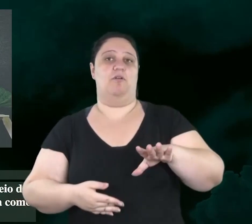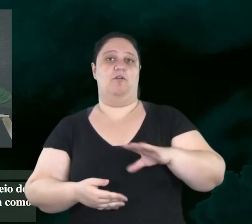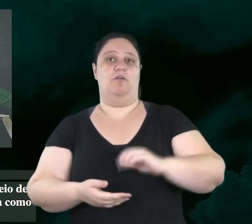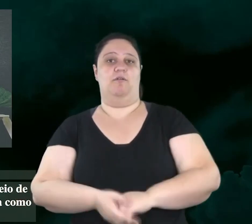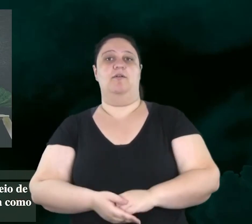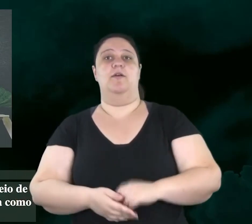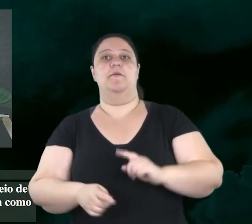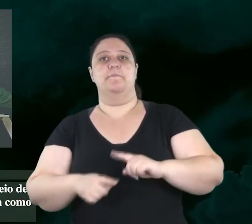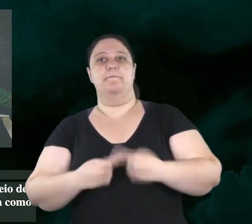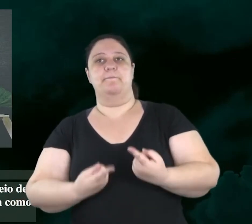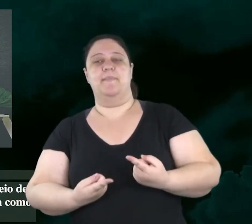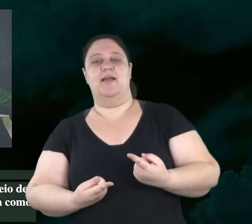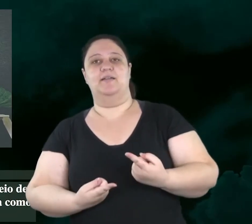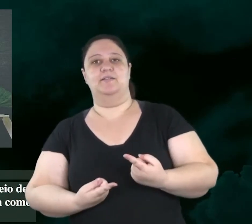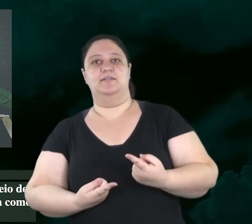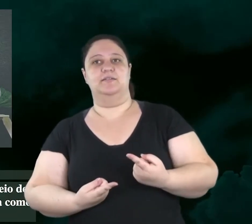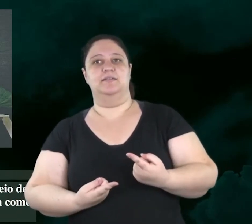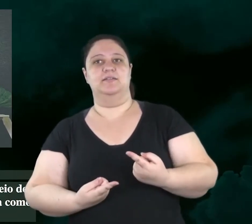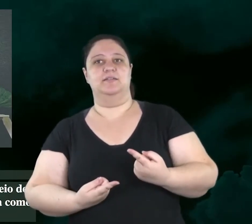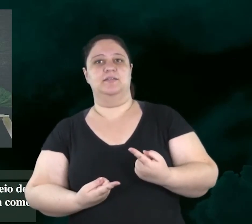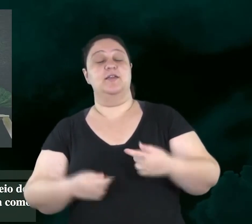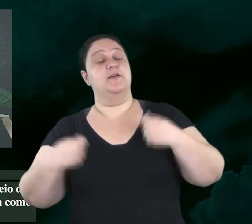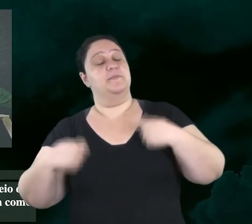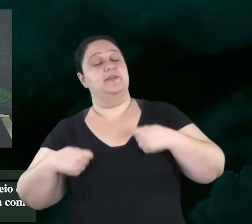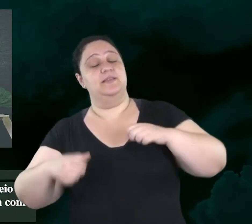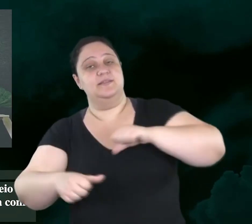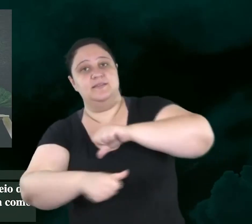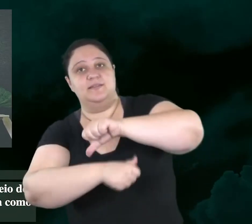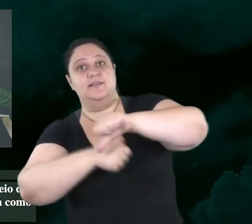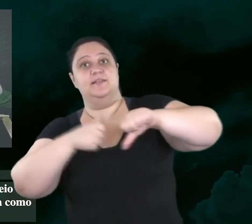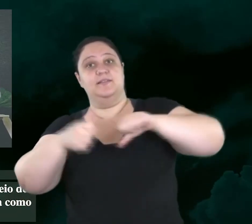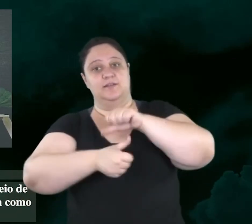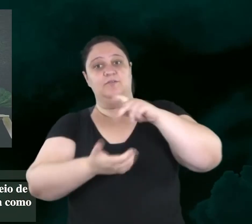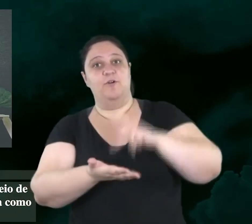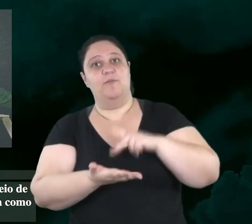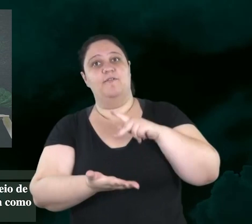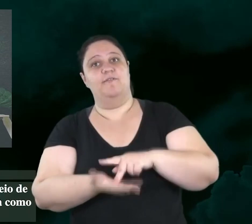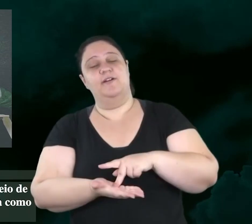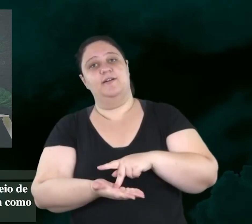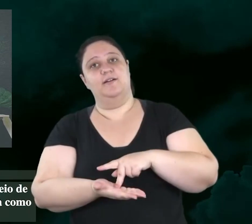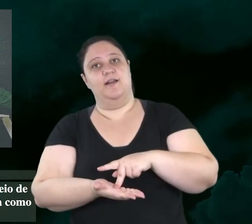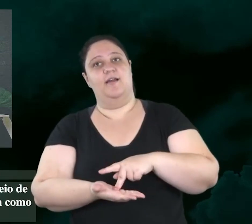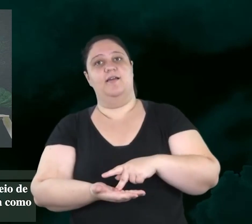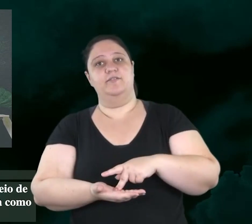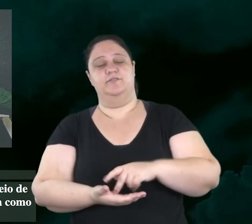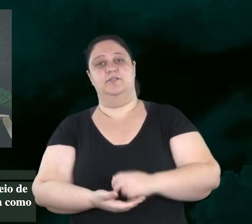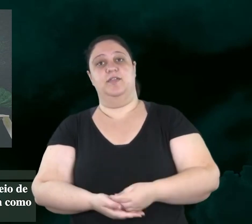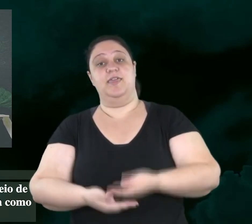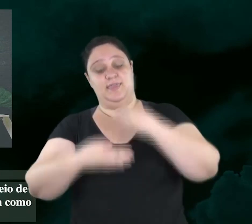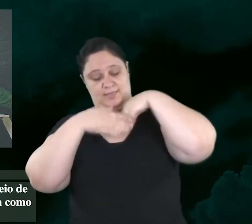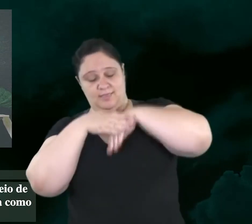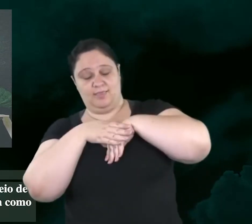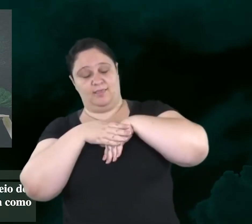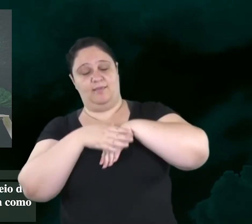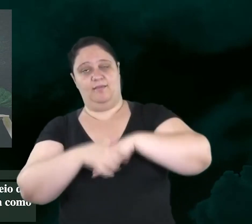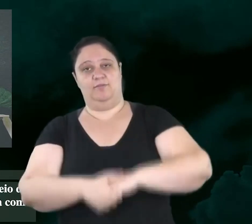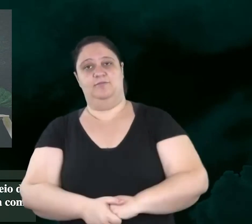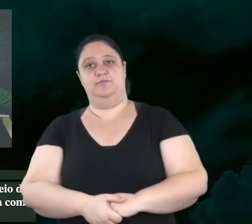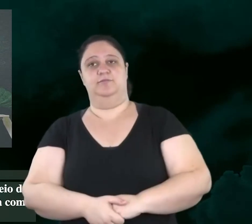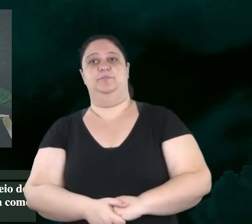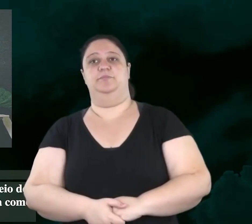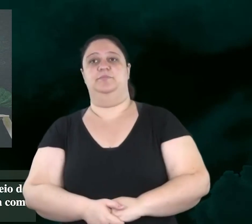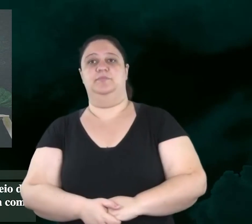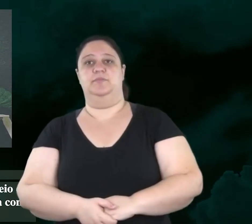é desfrutada por mim não se transformar em verdade em mim, não se transformar